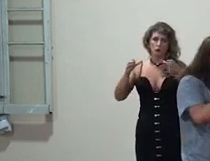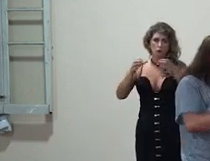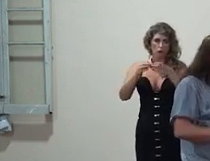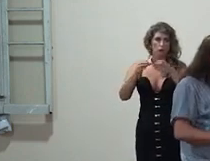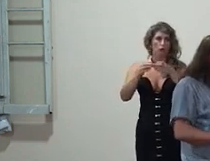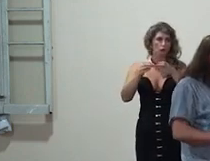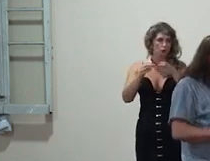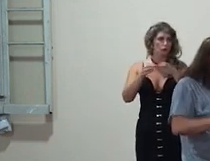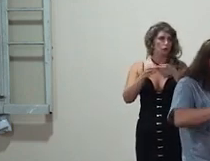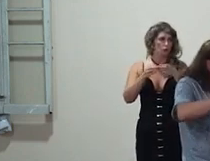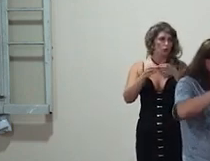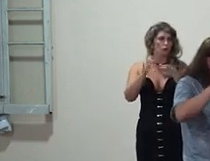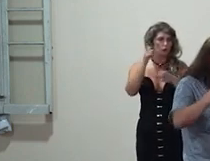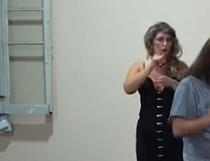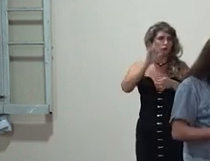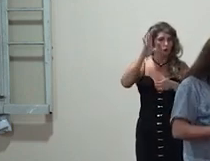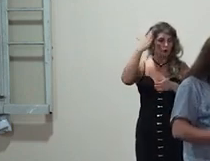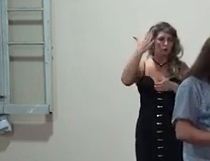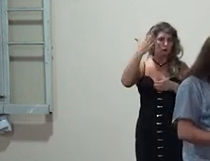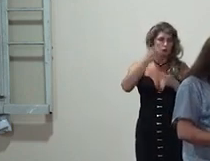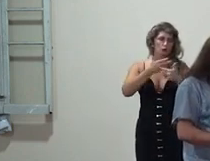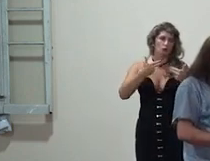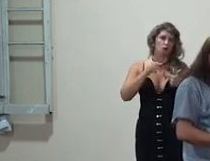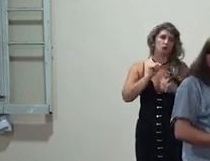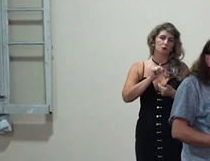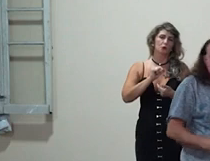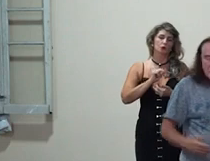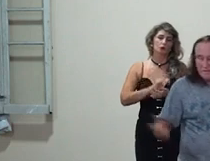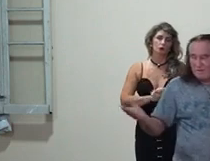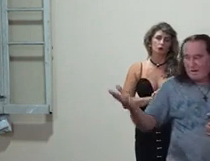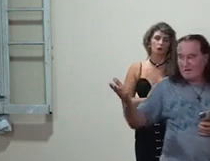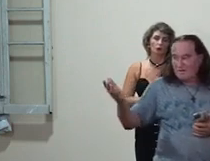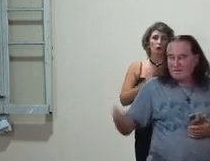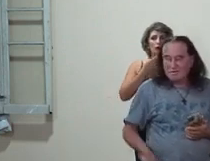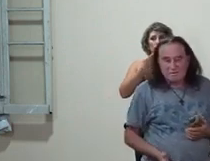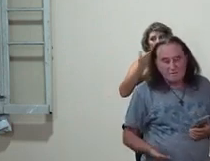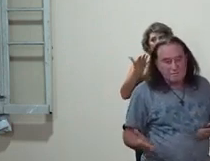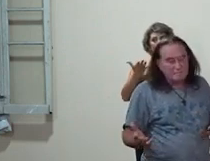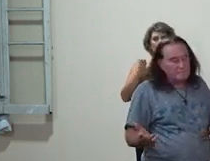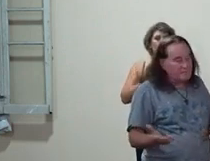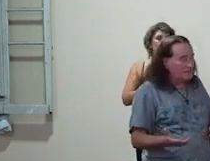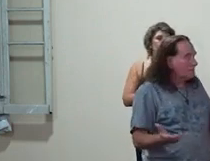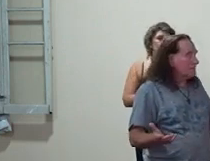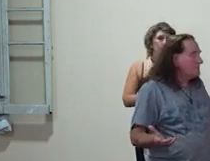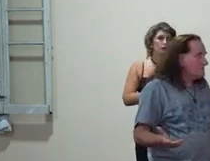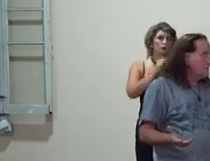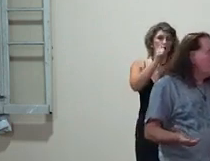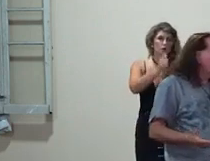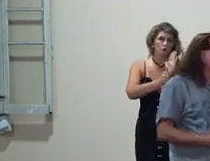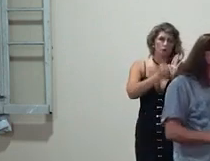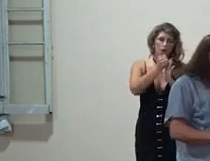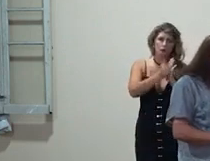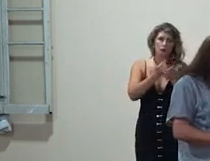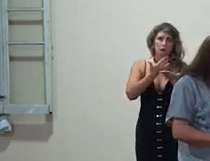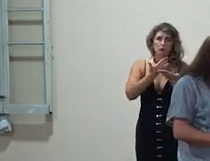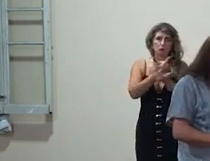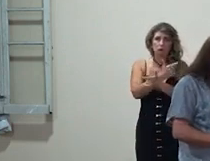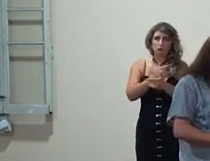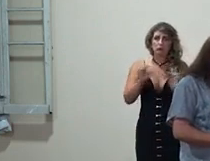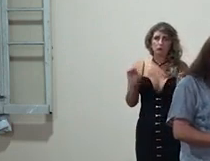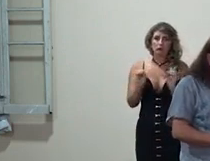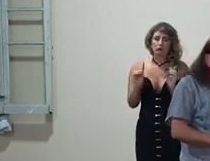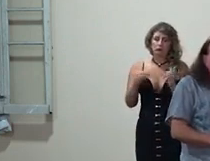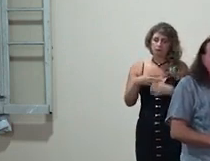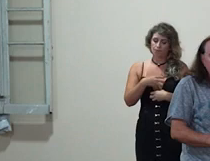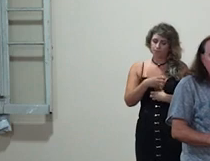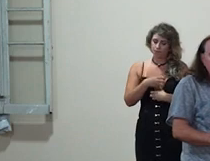que aconteça alguma coisa, porque. Que nem falaram, né? Paranaguá está vencendo a morte. Eu